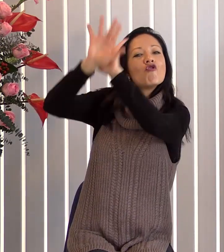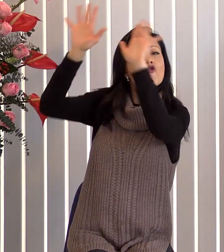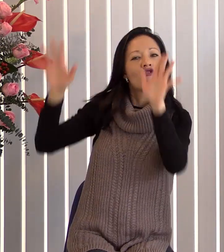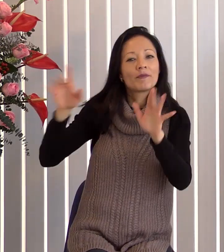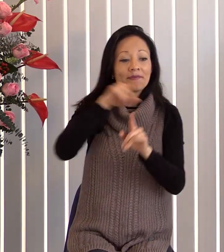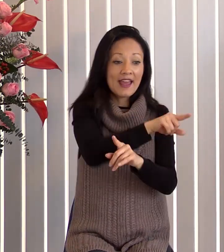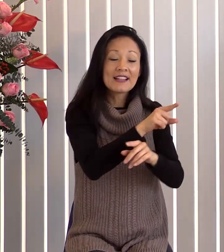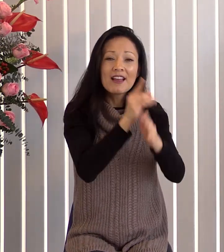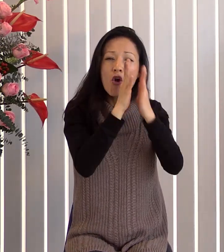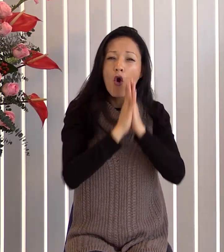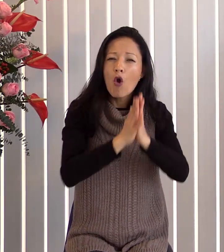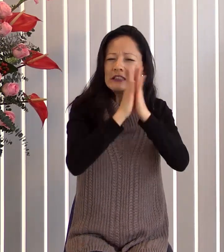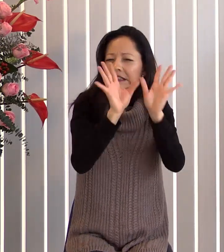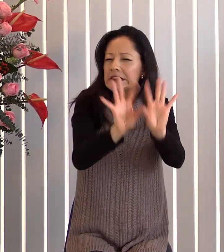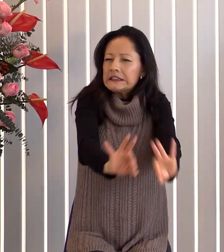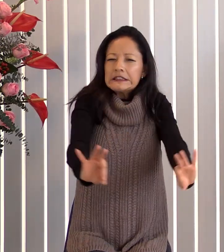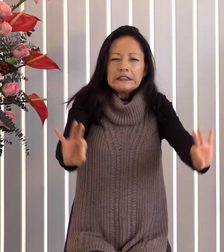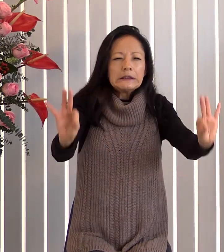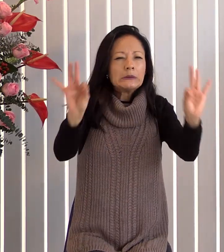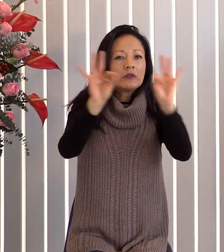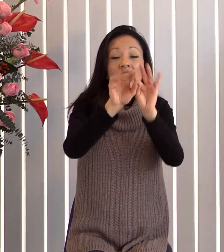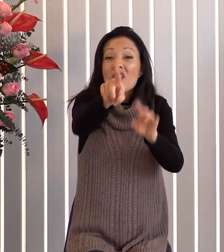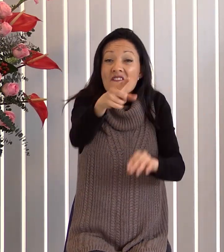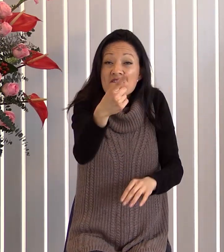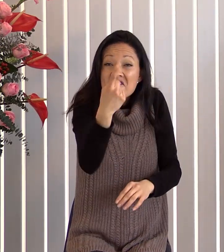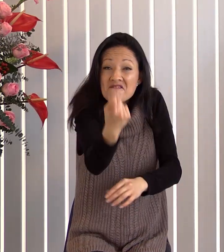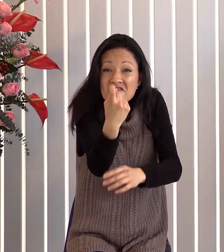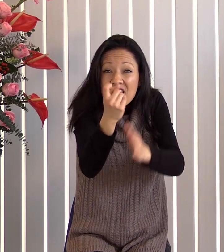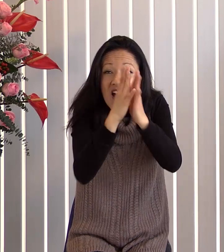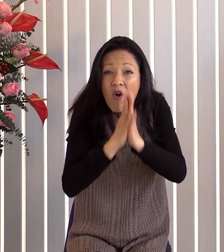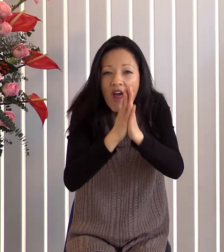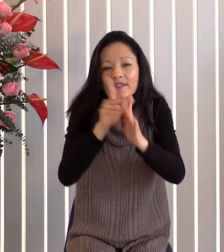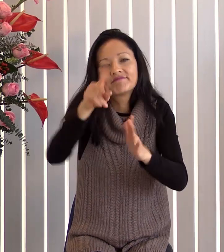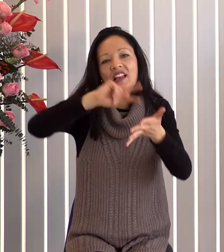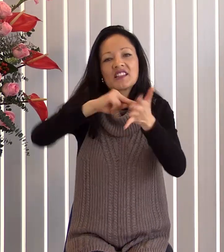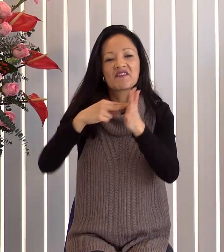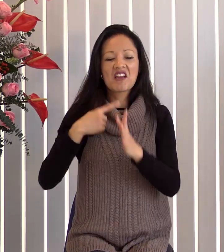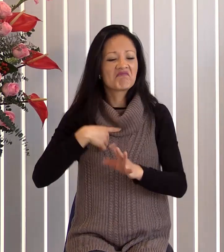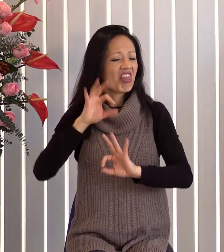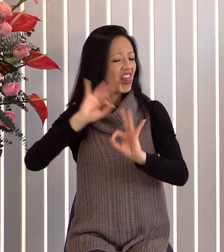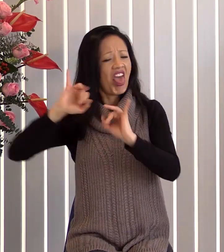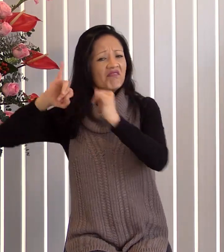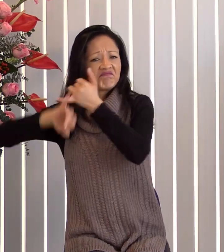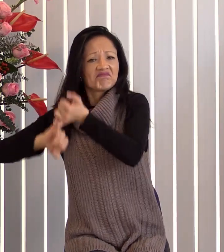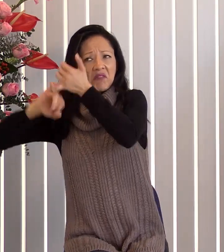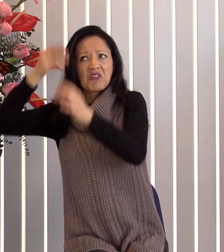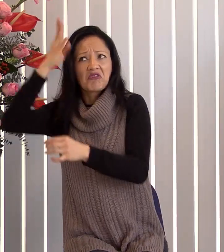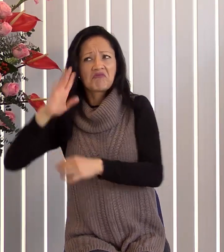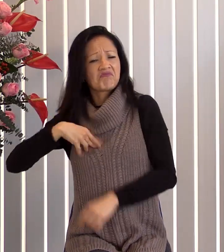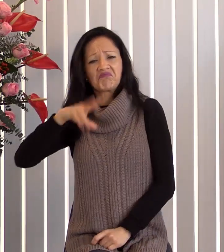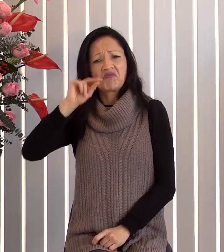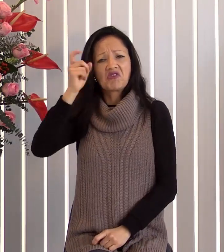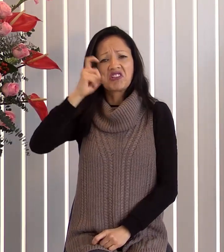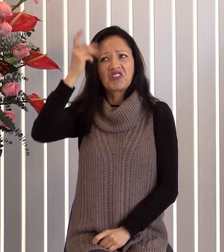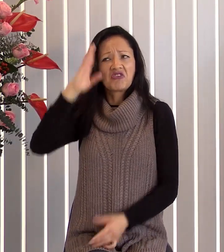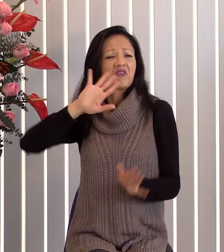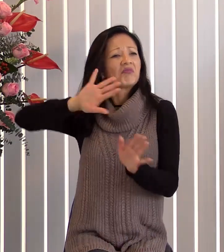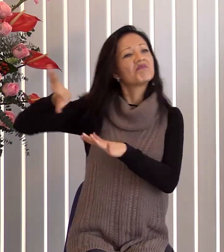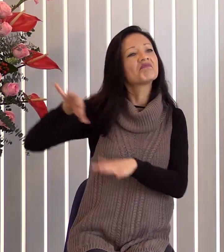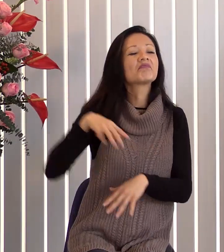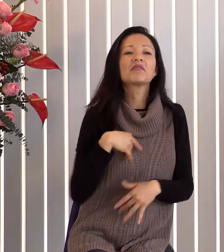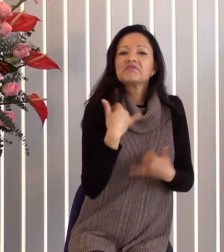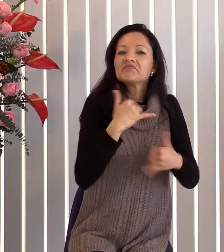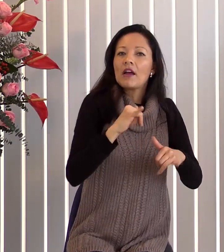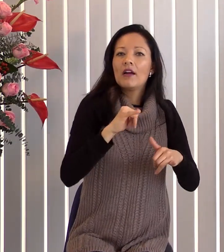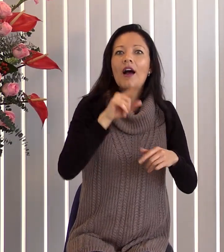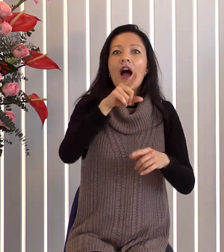usted no ora, realmente lo que usted está declarando cuando no ora es que usted no depende de Dios, no necesita de Dios. Y ese es el pecado